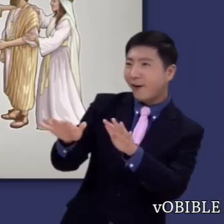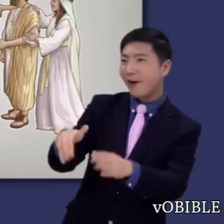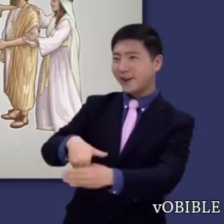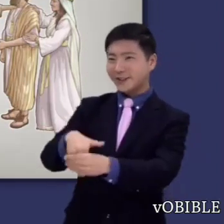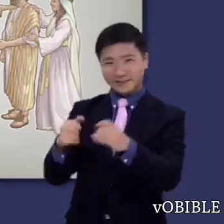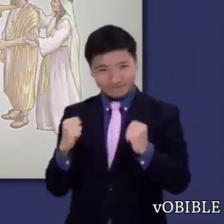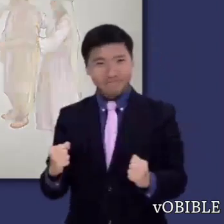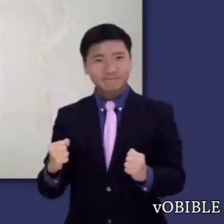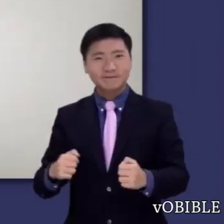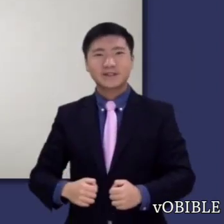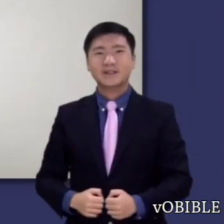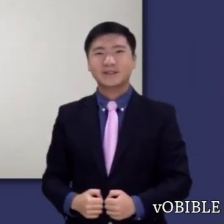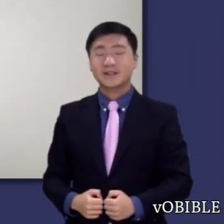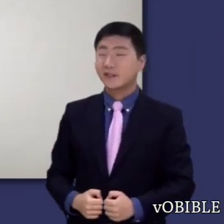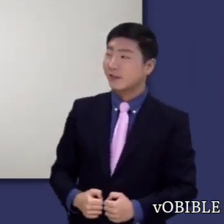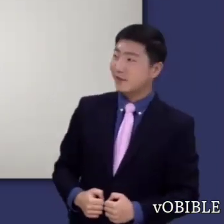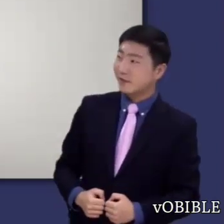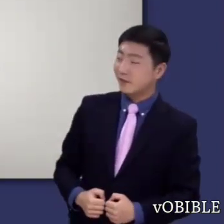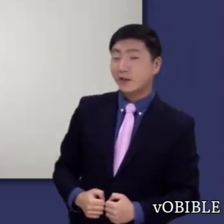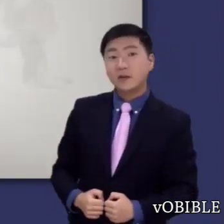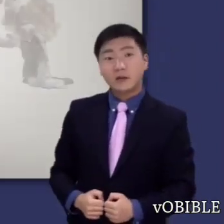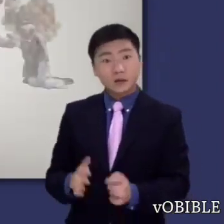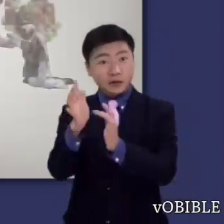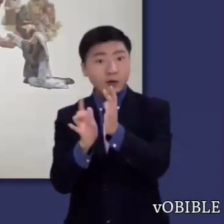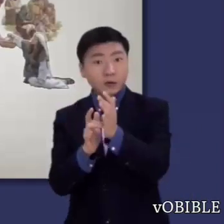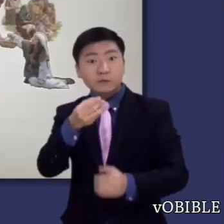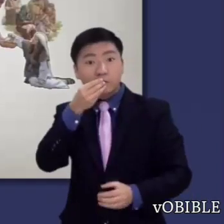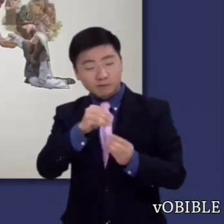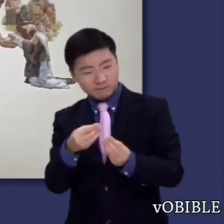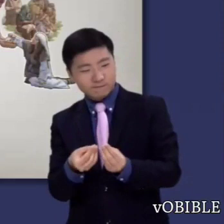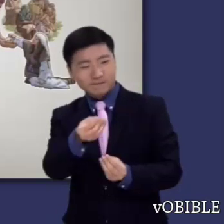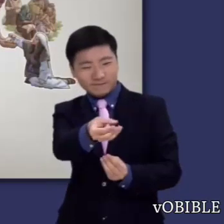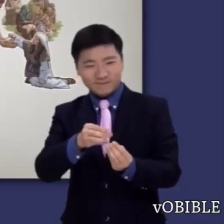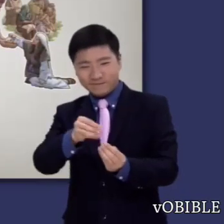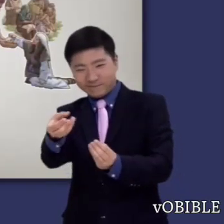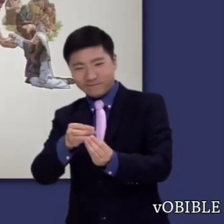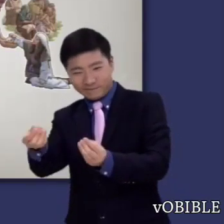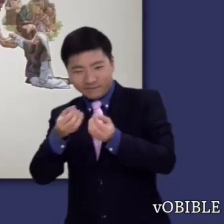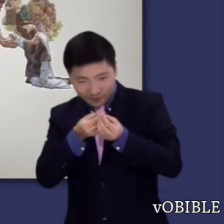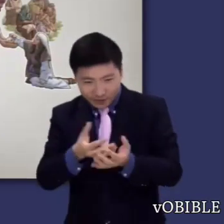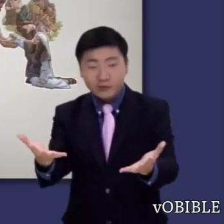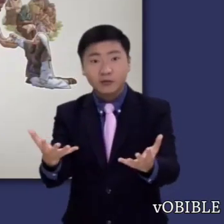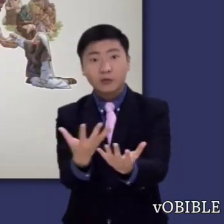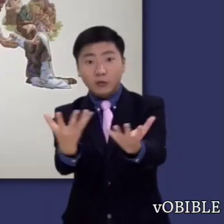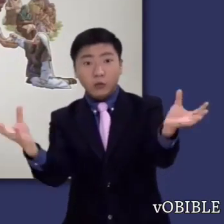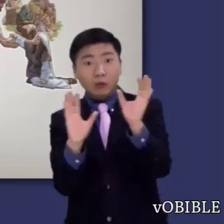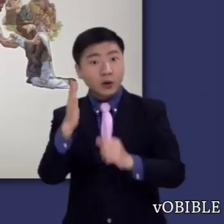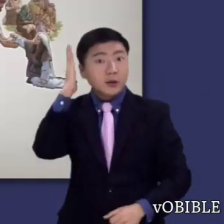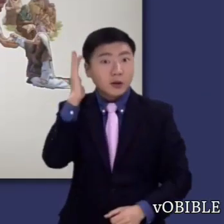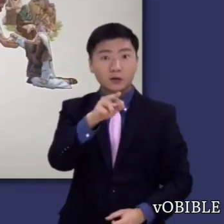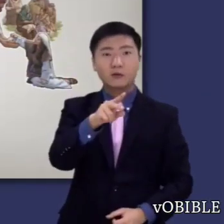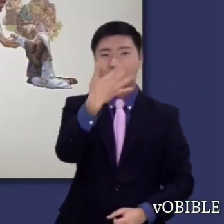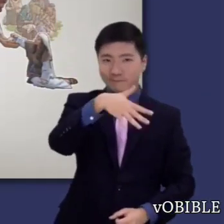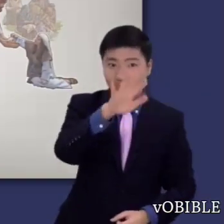心。第六章记载耶稣施行奇迹，喂饱将近5000名男子，还有很多妇